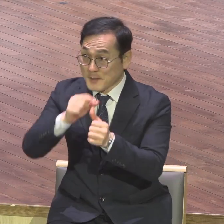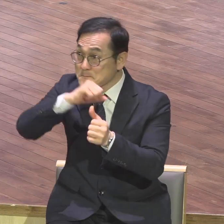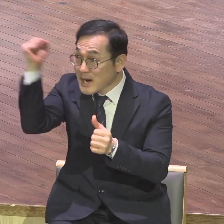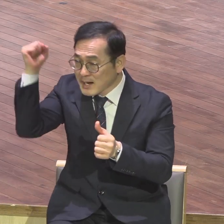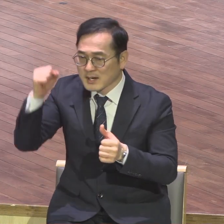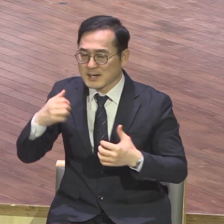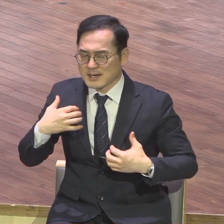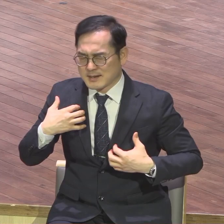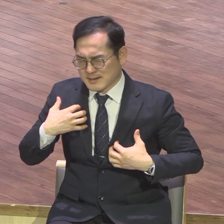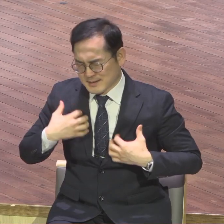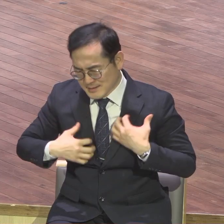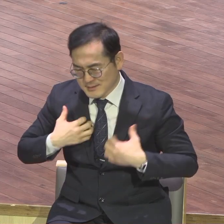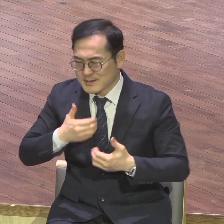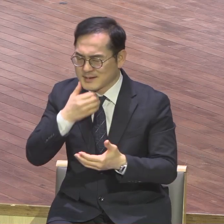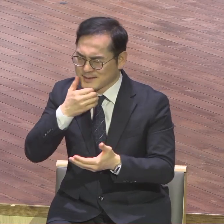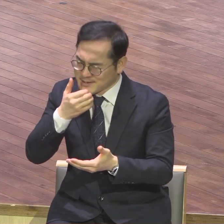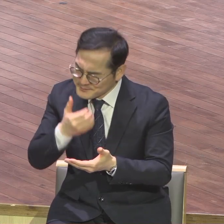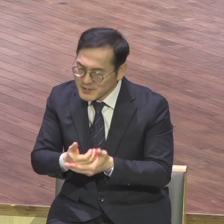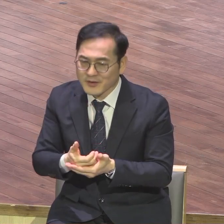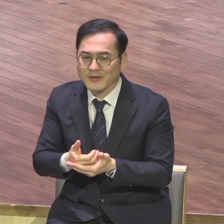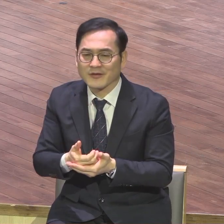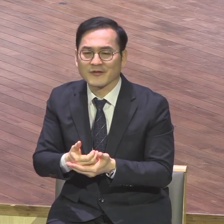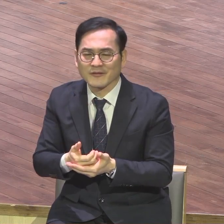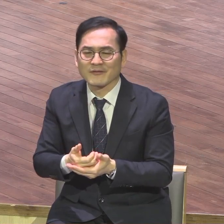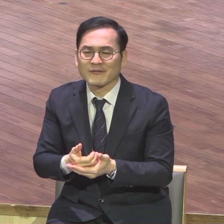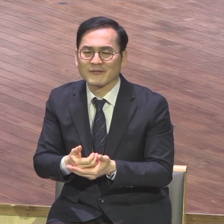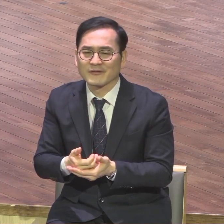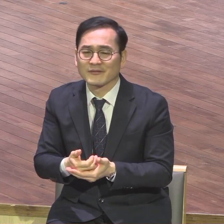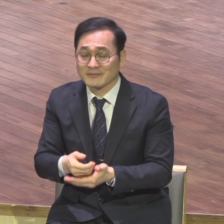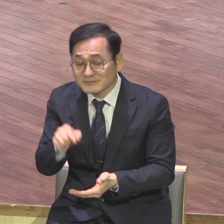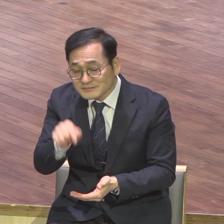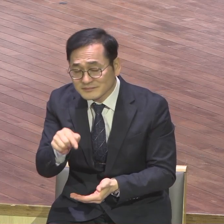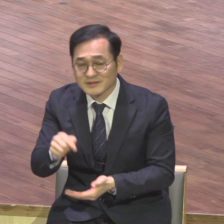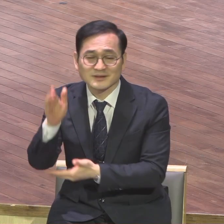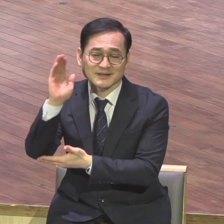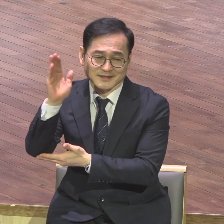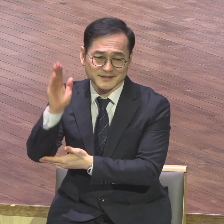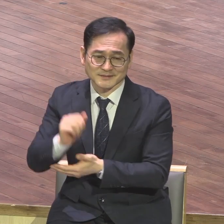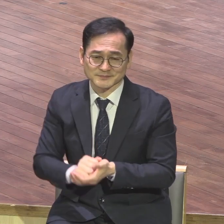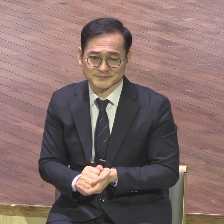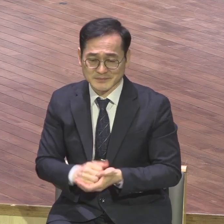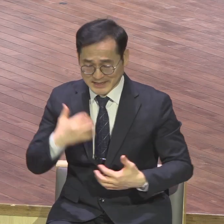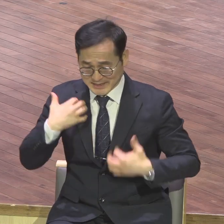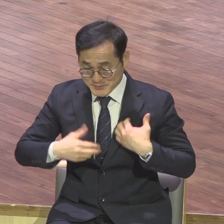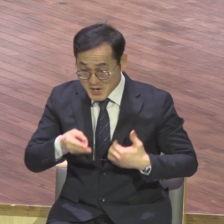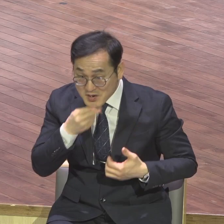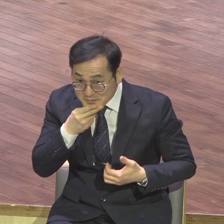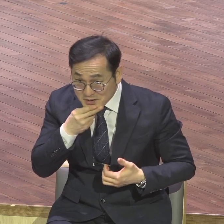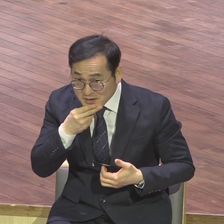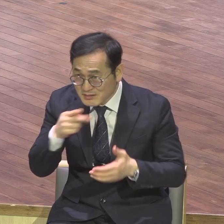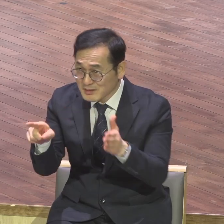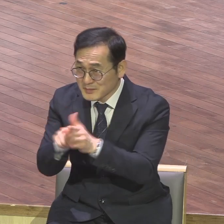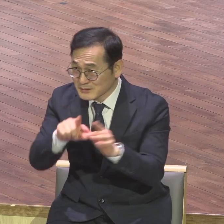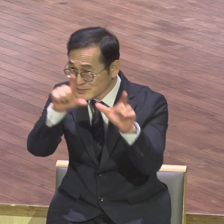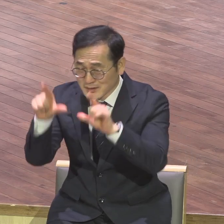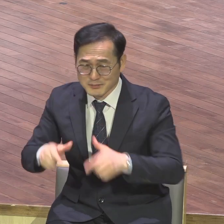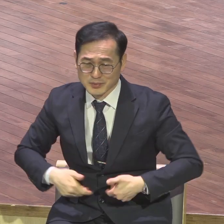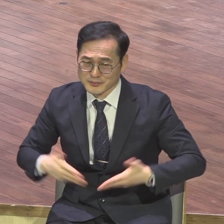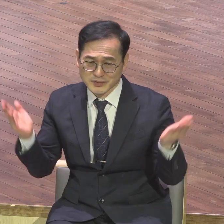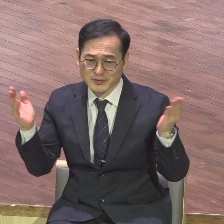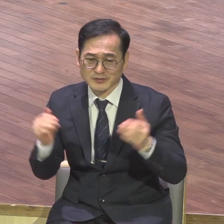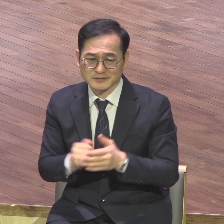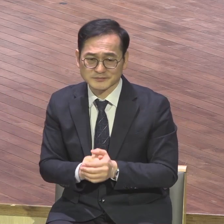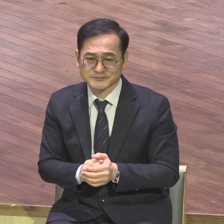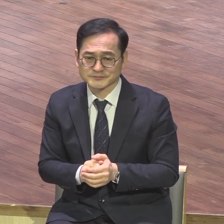감격의 눈물과 그 감격의 기쁨이 있기 때문에 이 기쁨이 없는 신앙생활은요 할 필요가 없어요.